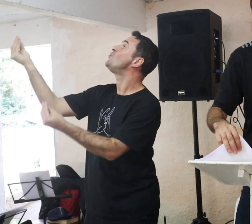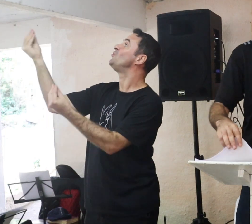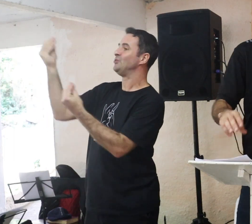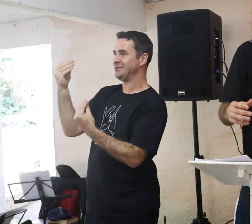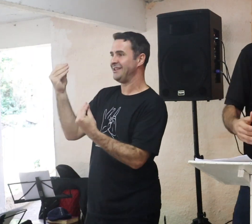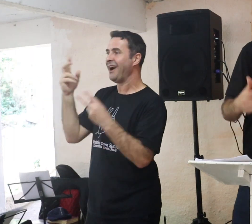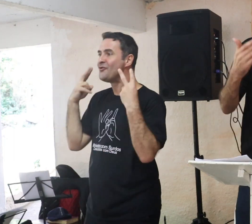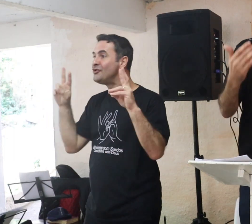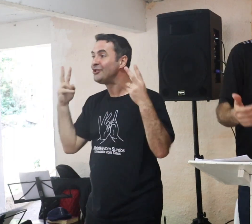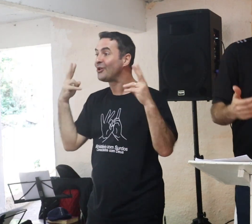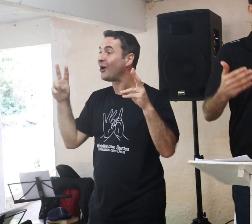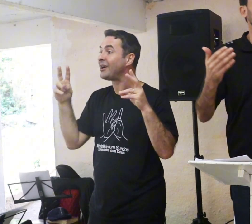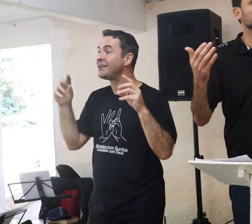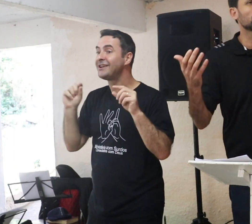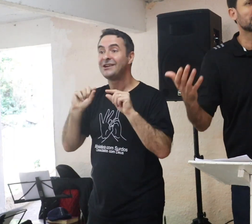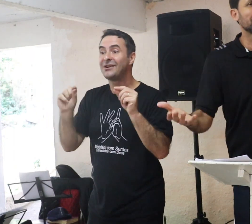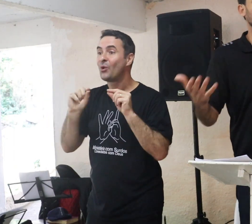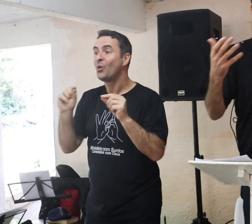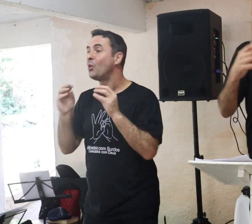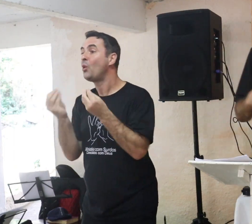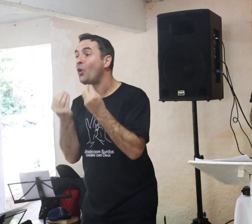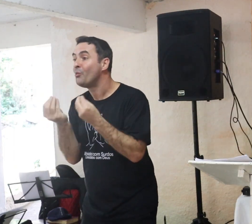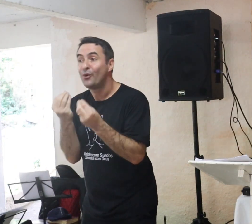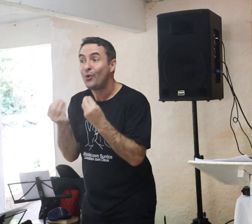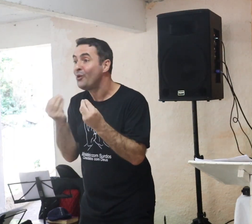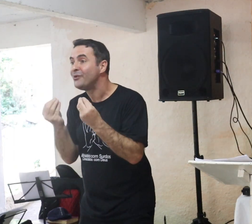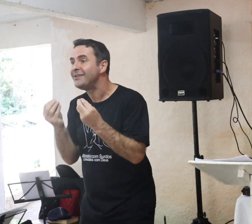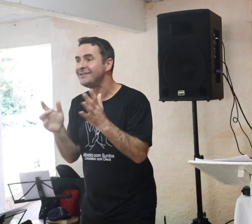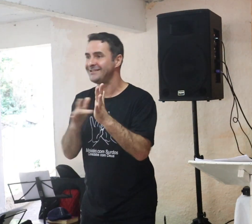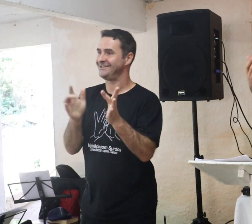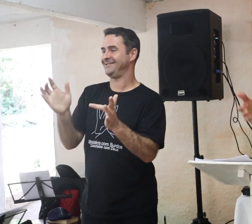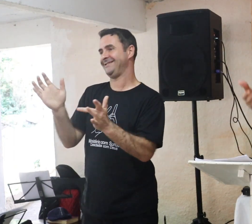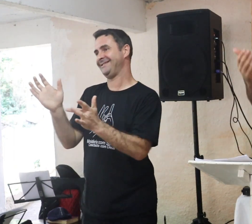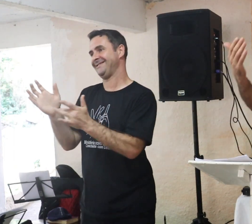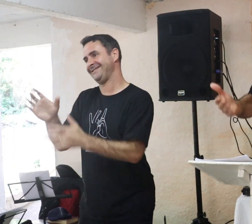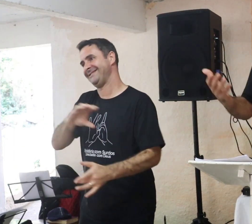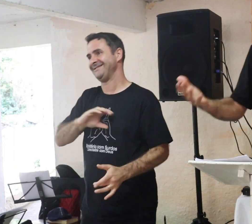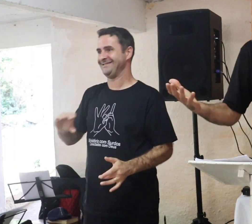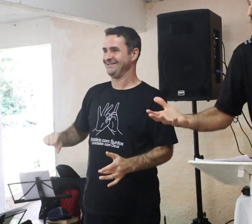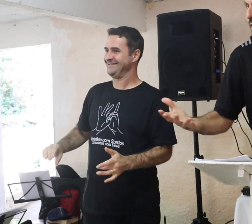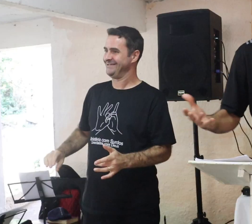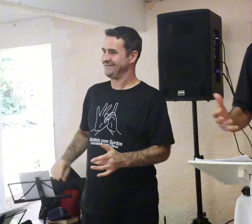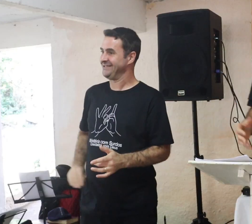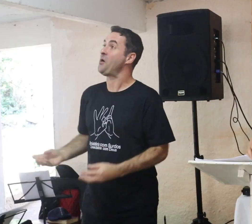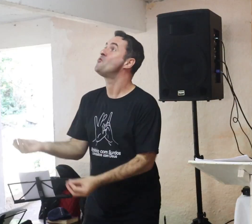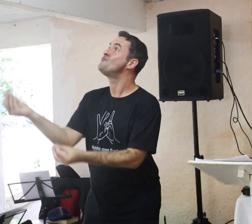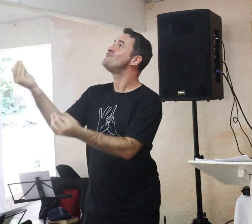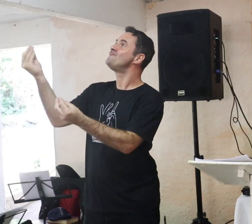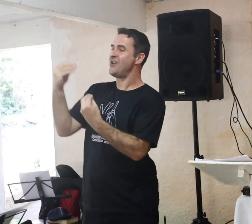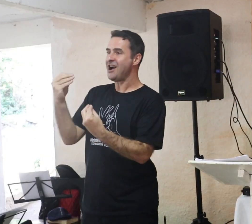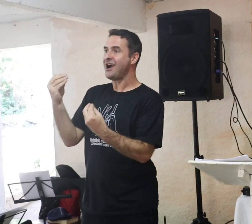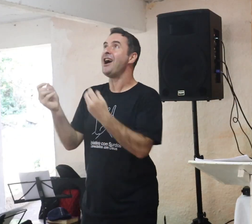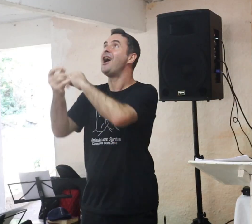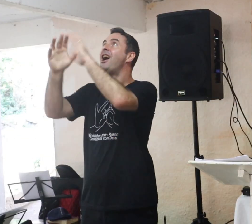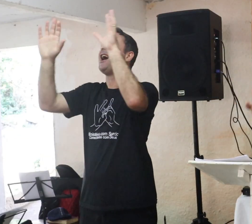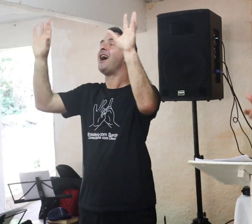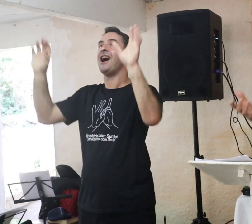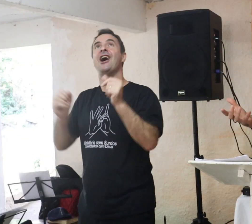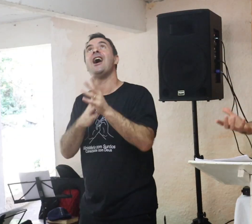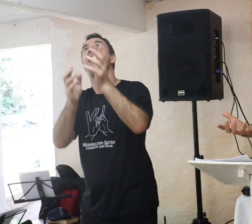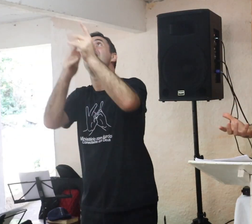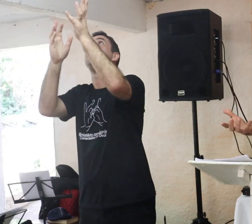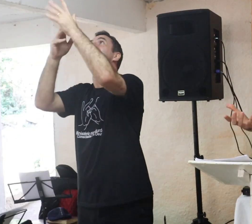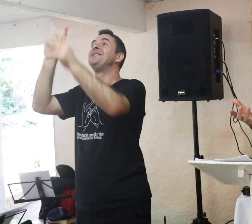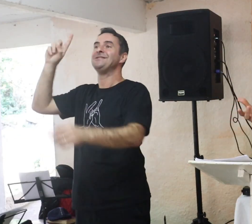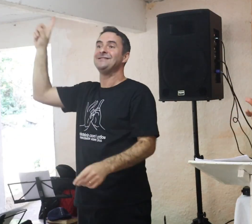por meio de nosso Senhor Jesus Cristo. Aleluia, louvado seja Deus por isso. Graças